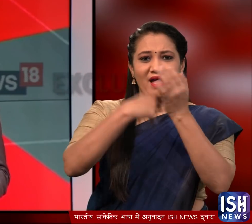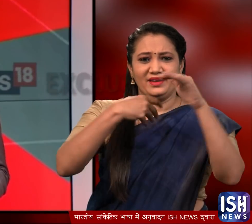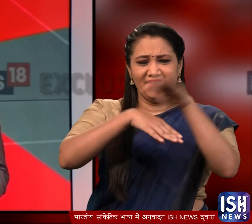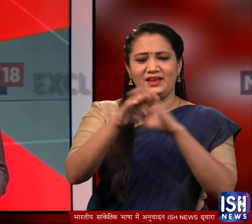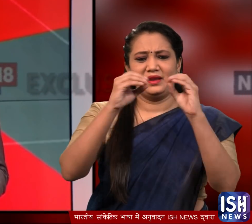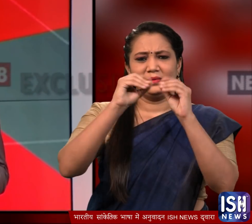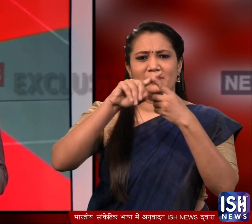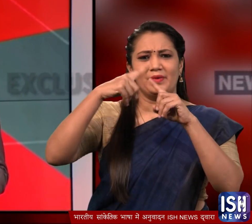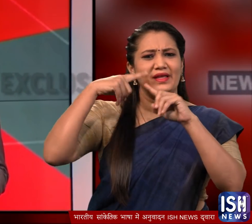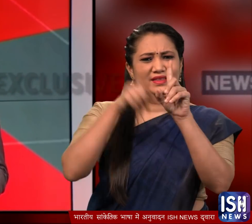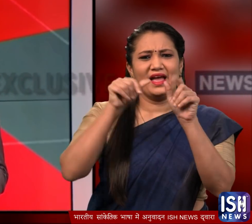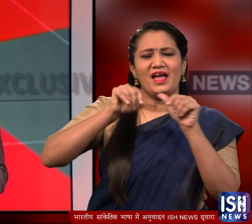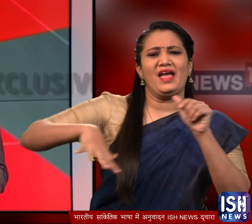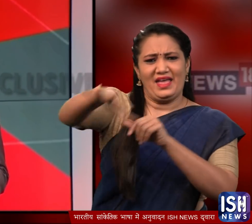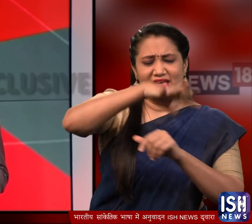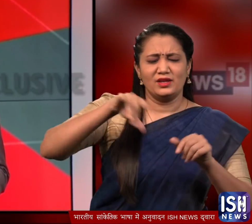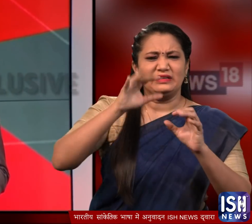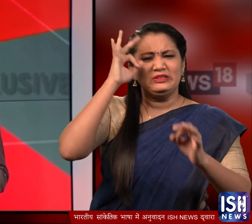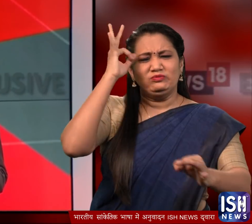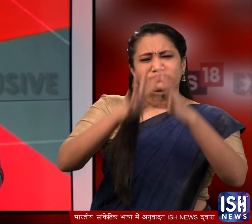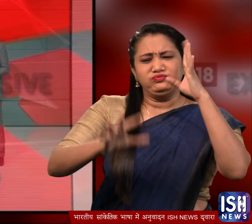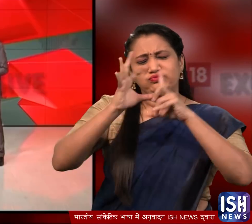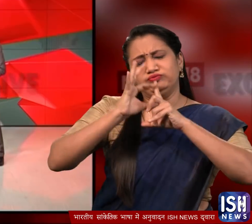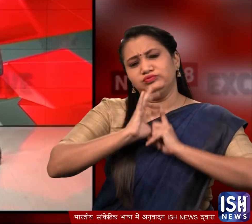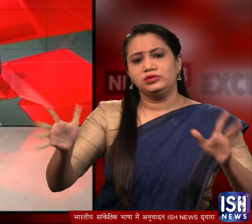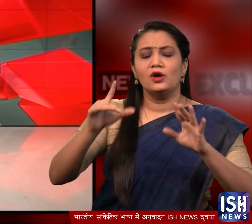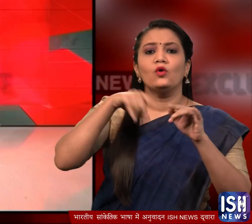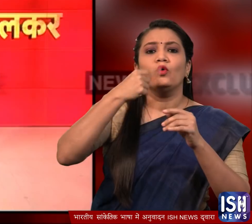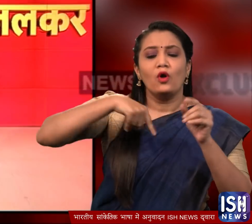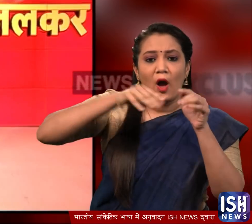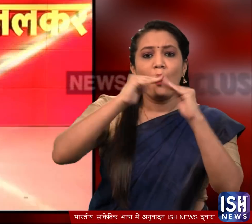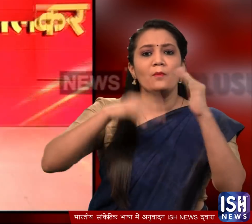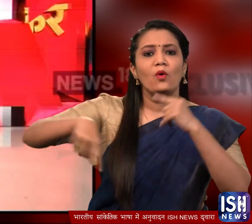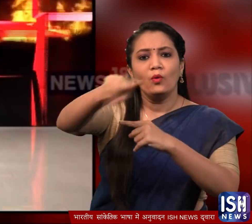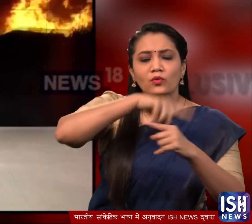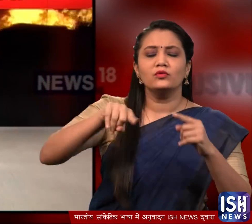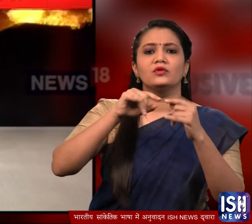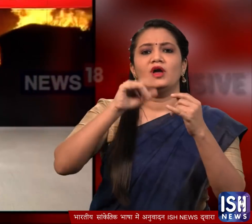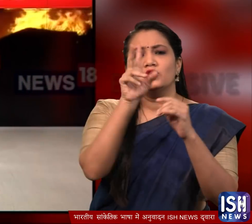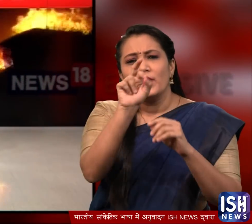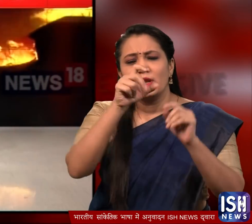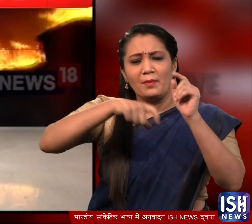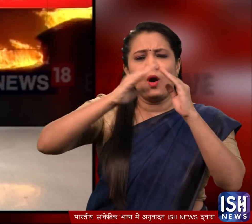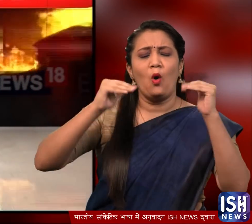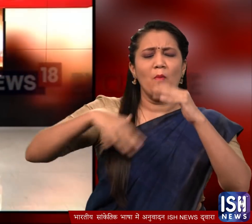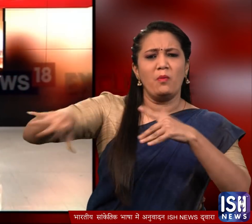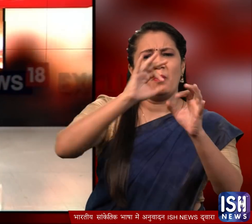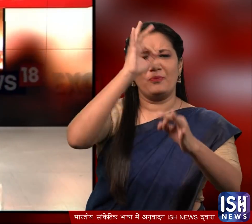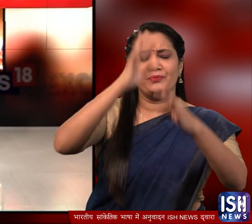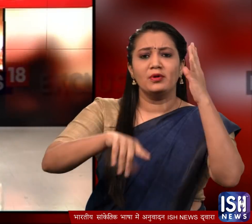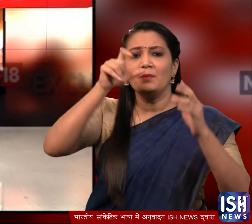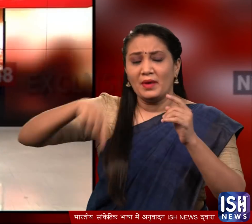बिहार के बेतिया में महादलित बस्ती में भीषण आग लगने से 20 मकान जलकर राख हो गए। वहां रहने वाले लोगों ने आशंका जताई कि किसी